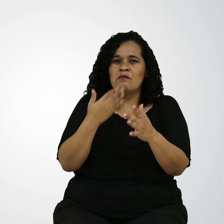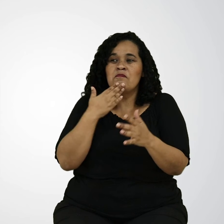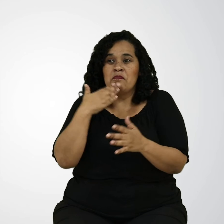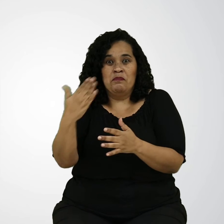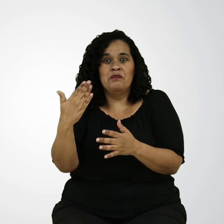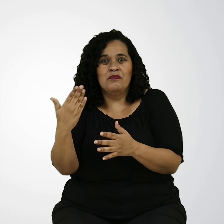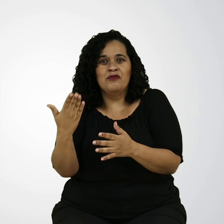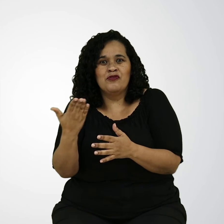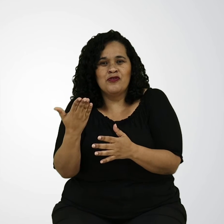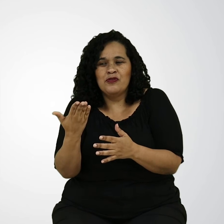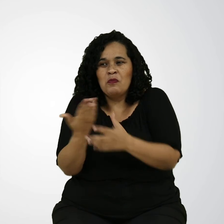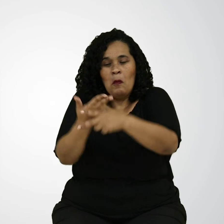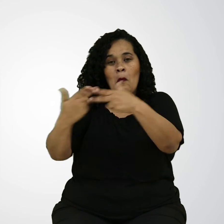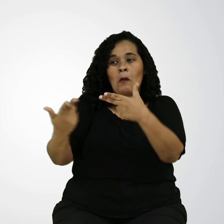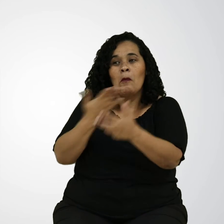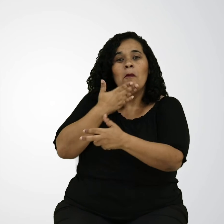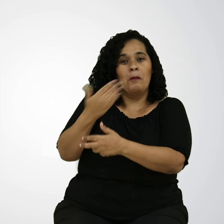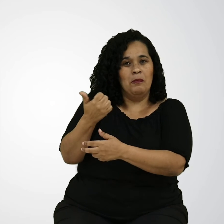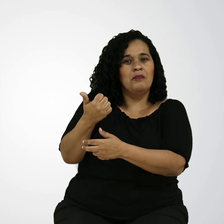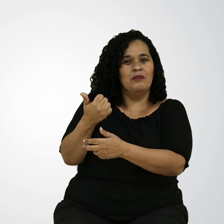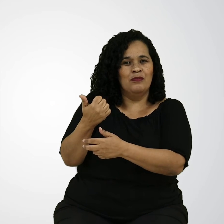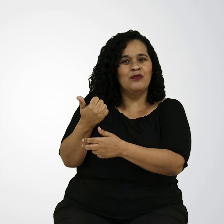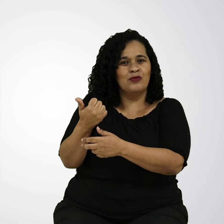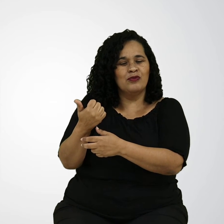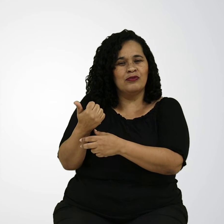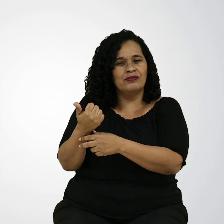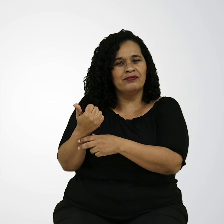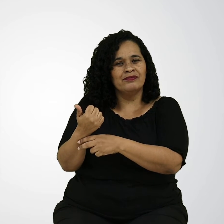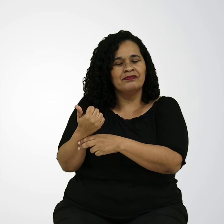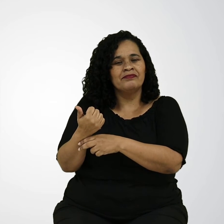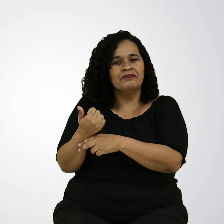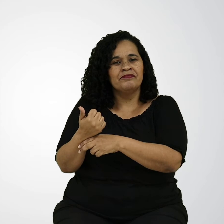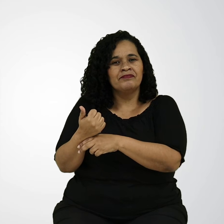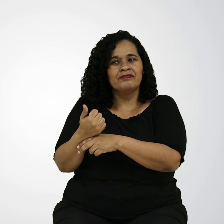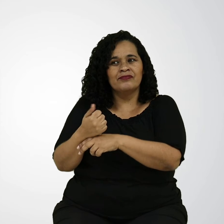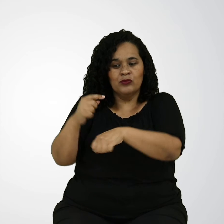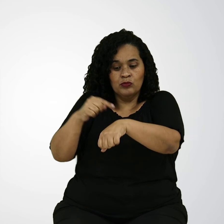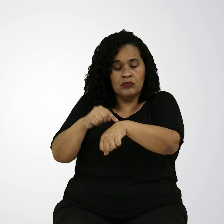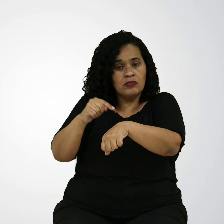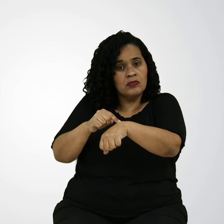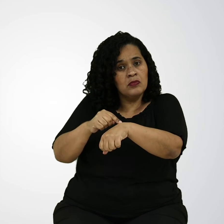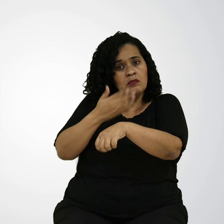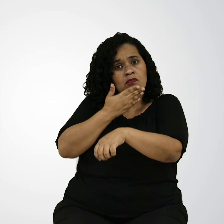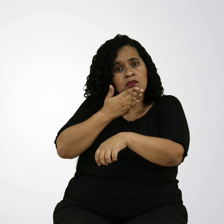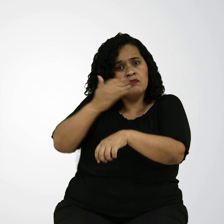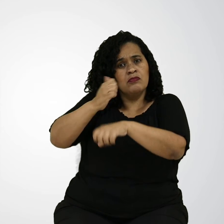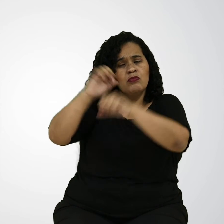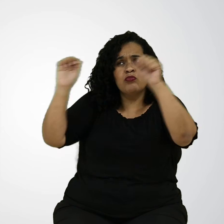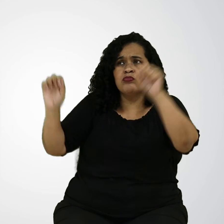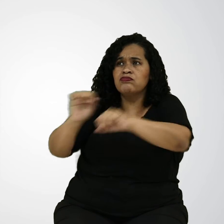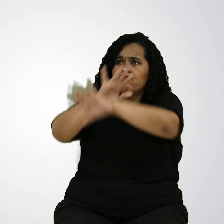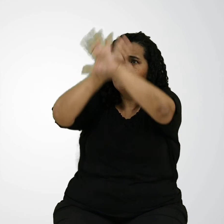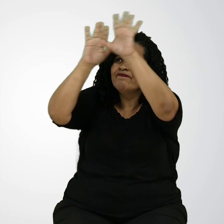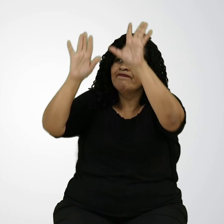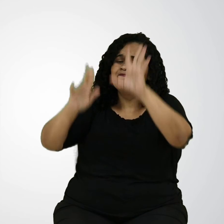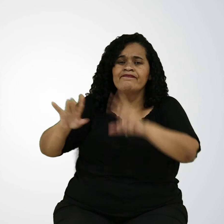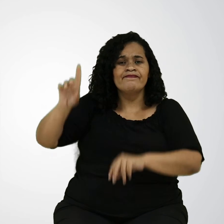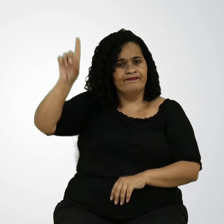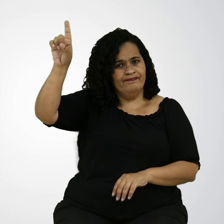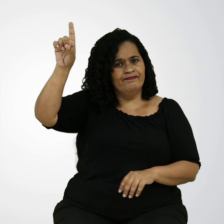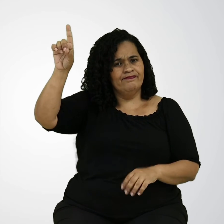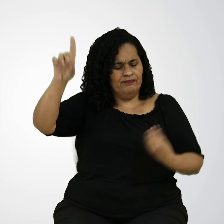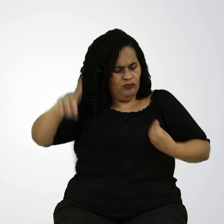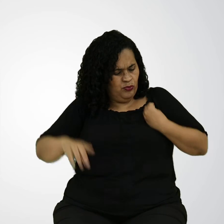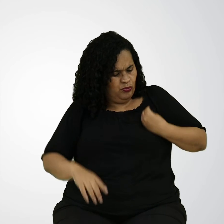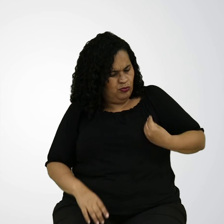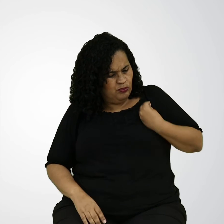você aproveitar bem o seu tempo, glorificando a Deus. Então, quais são os princípios que o Evangelho apresenta para a gente? Vivamos esses